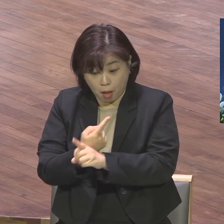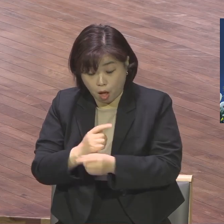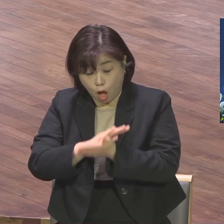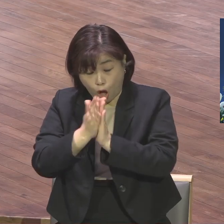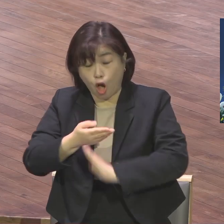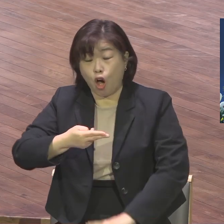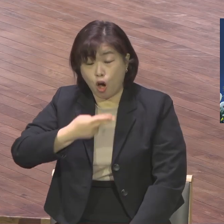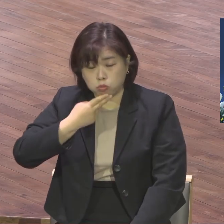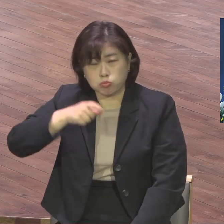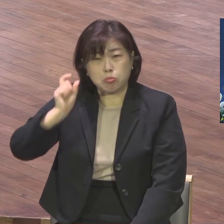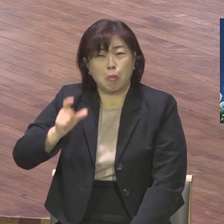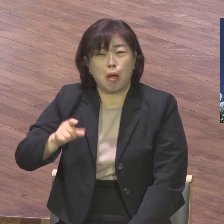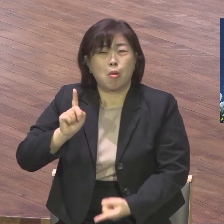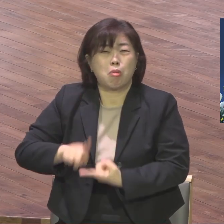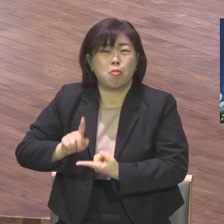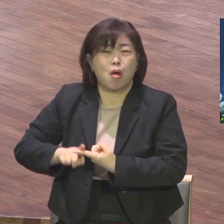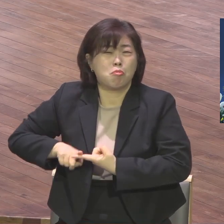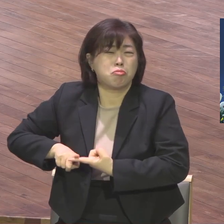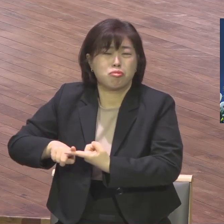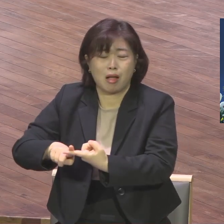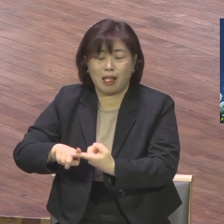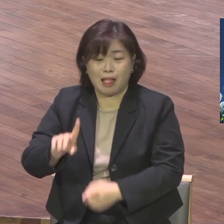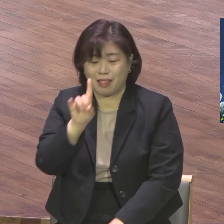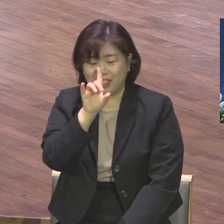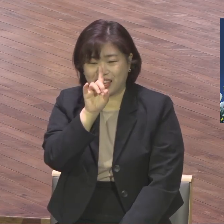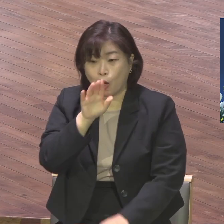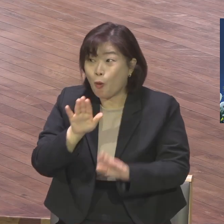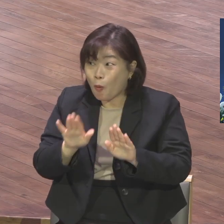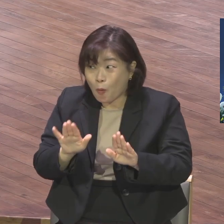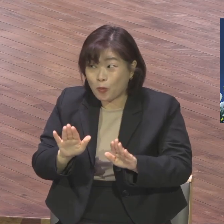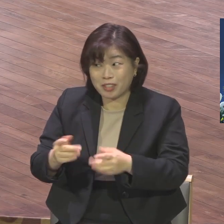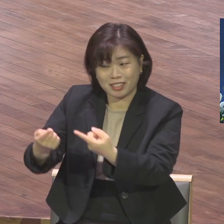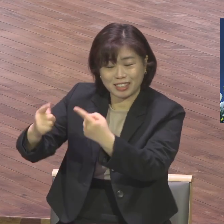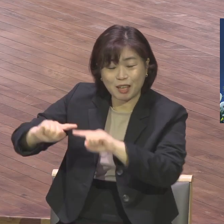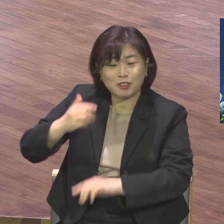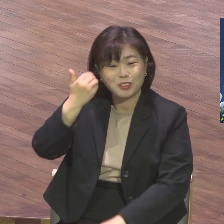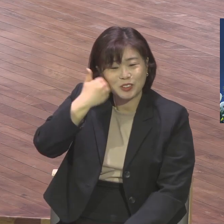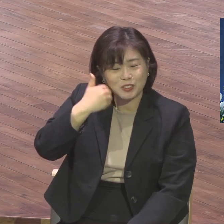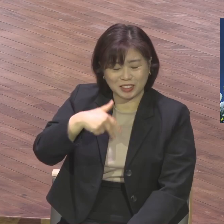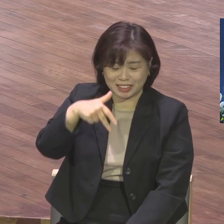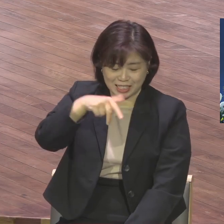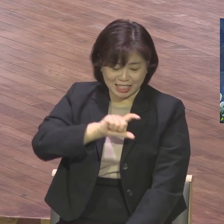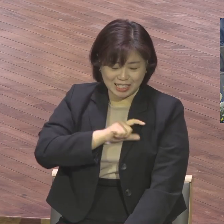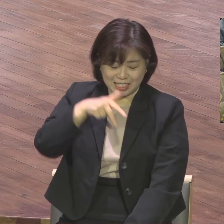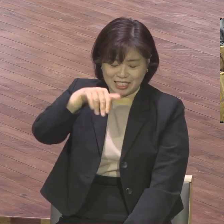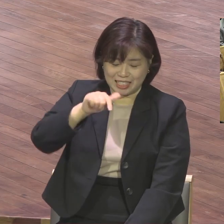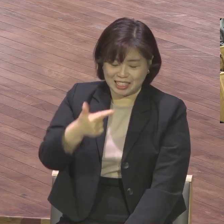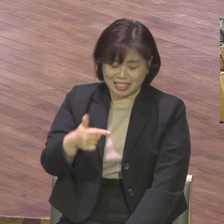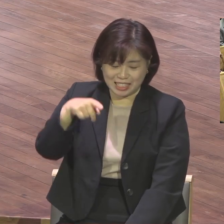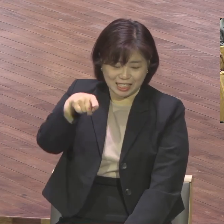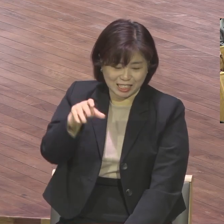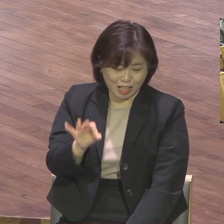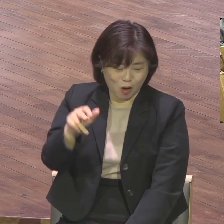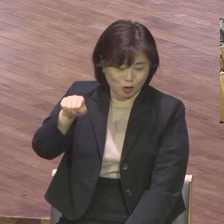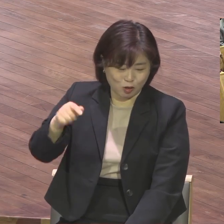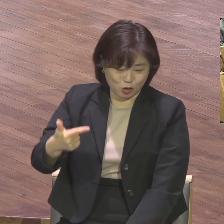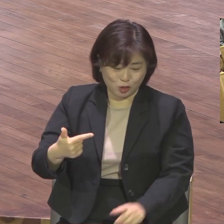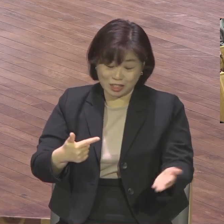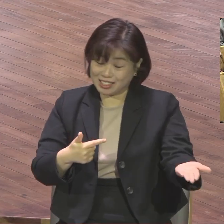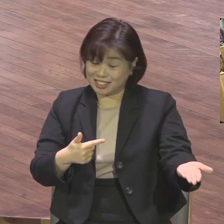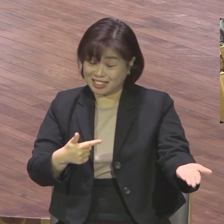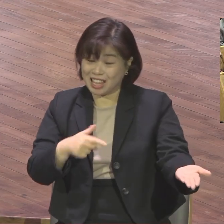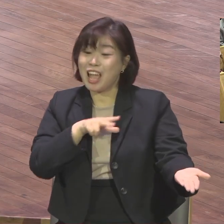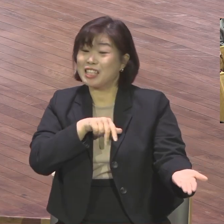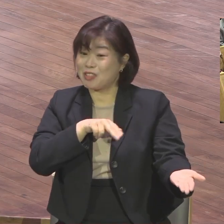우리 민주당의 진성준 이 정책위 위원장께서 참석했습니다. 오늘 삼선